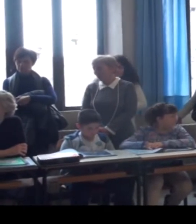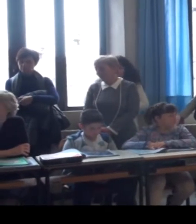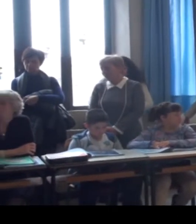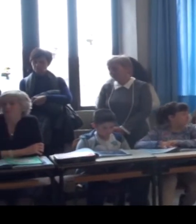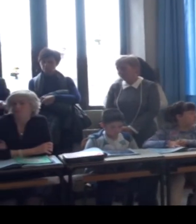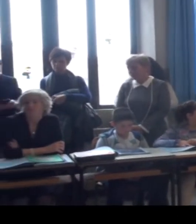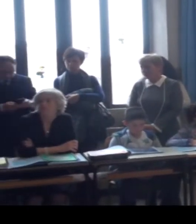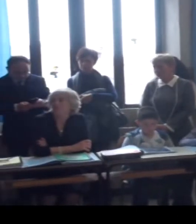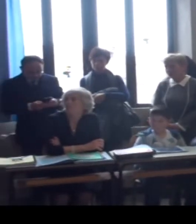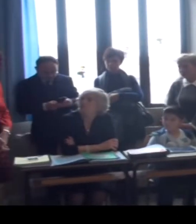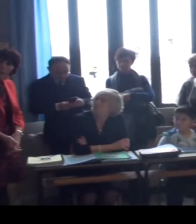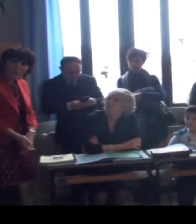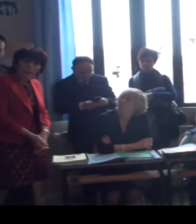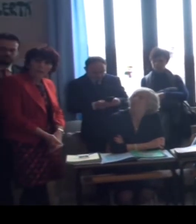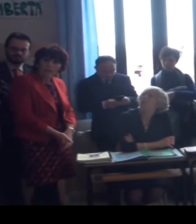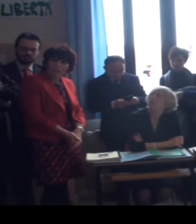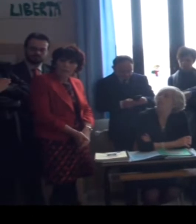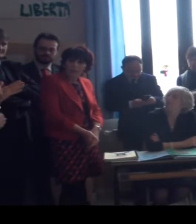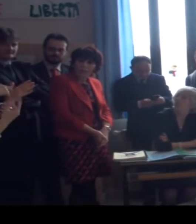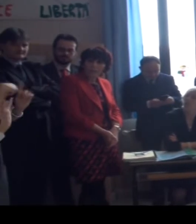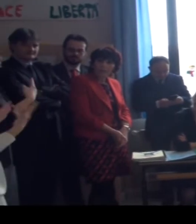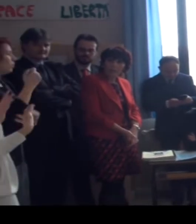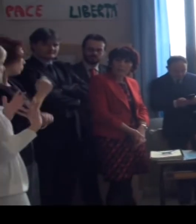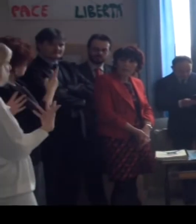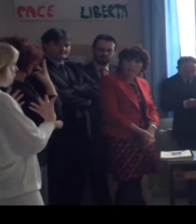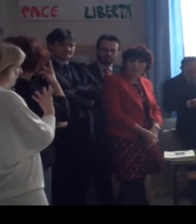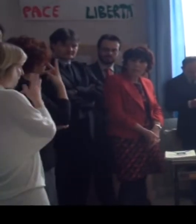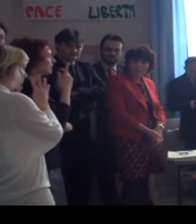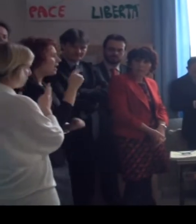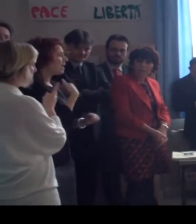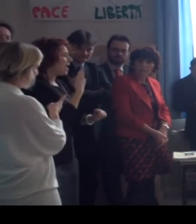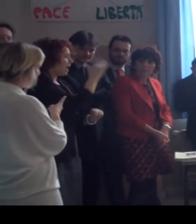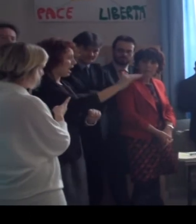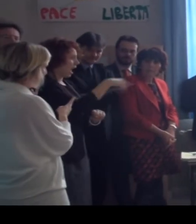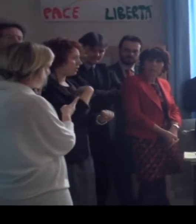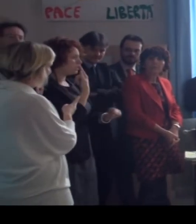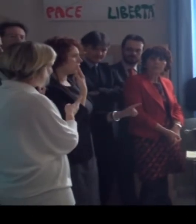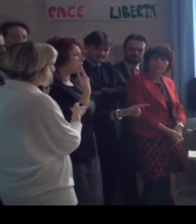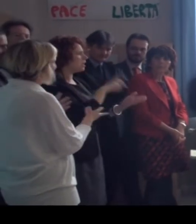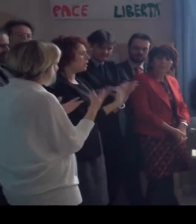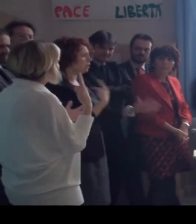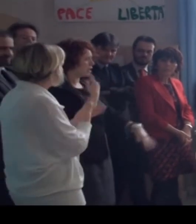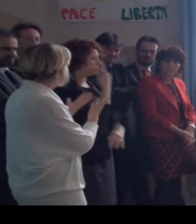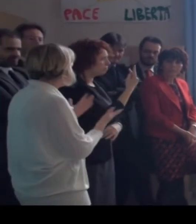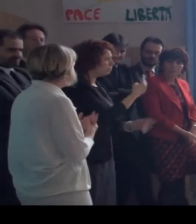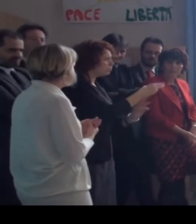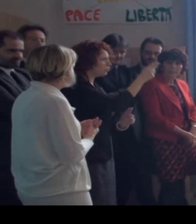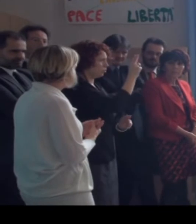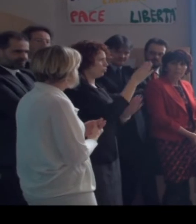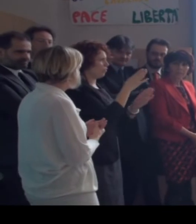nell'integrare bambini sordi nella scuola comune a seguire l'istituto dei sordi di pienezza ed ancora l'istituto superiore